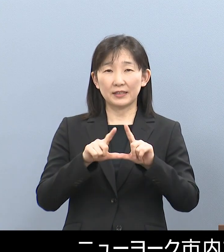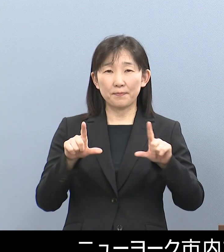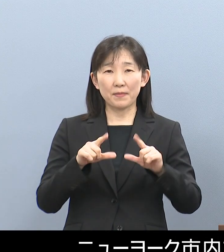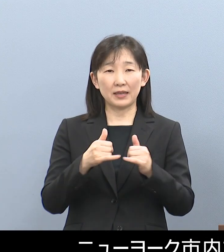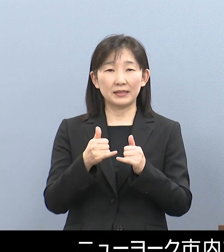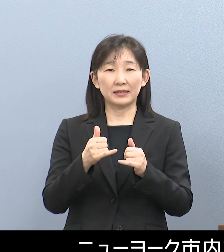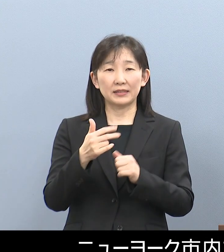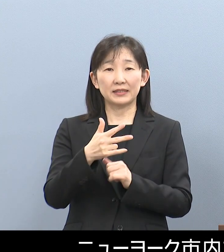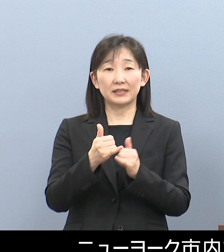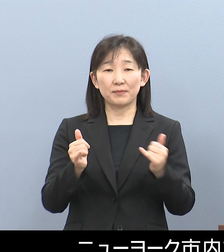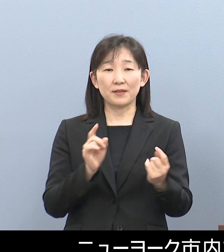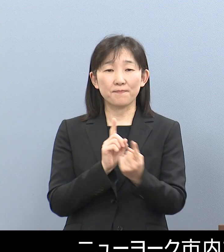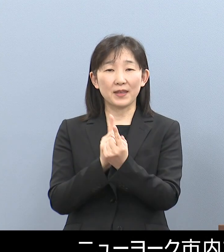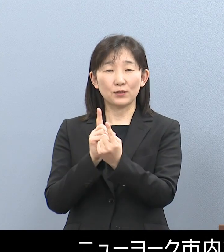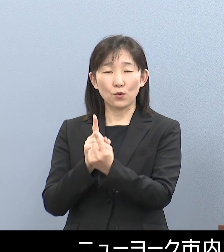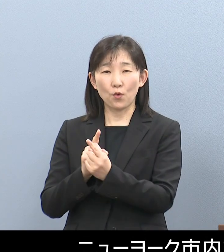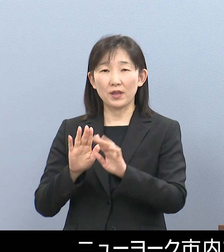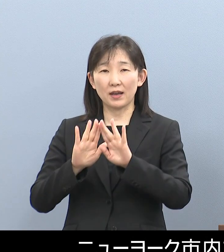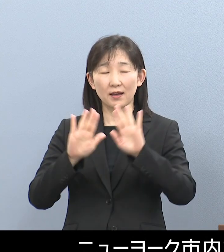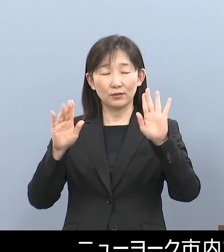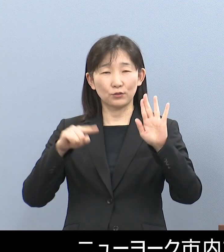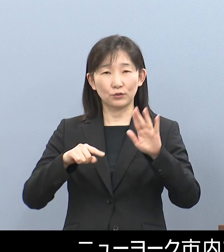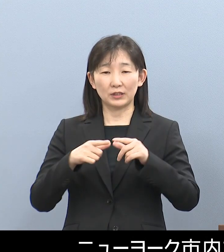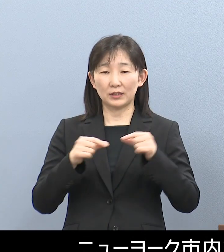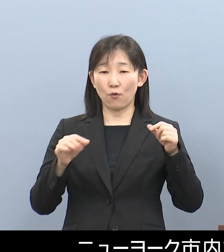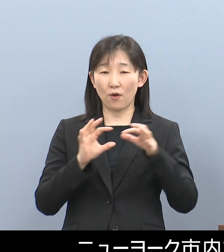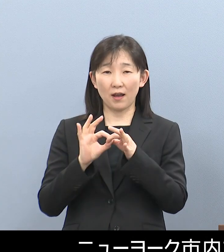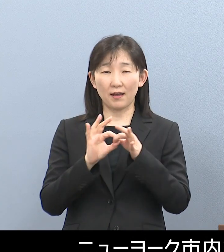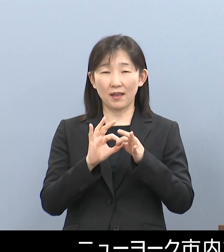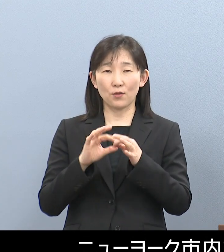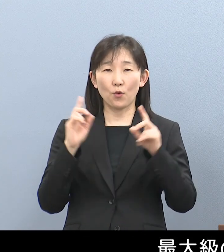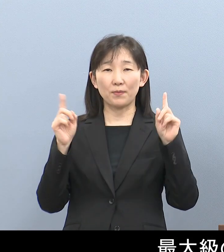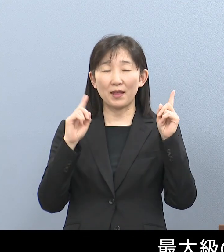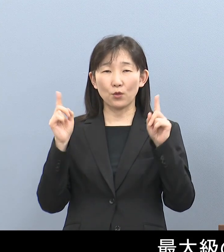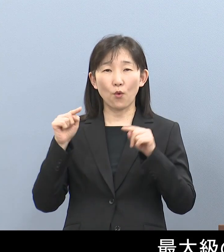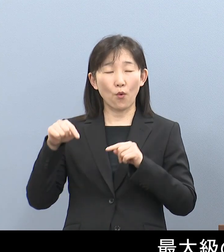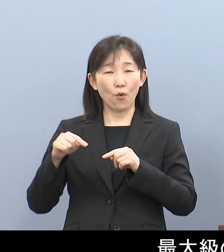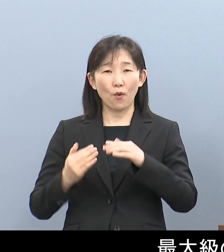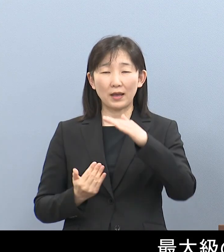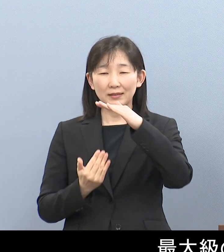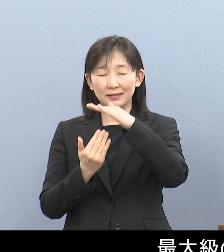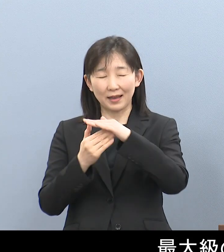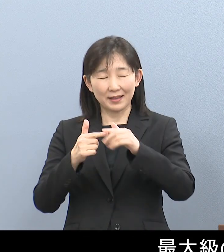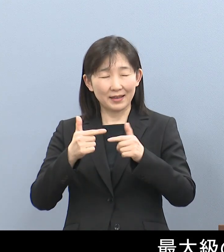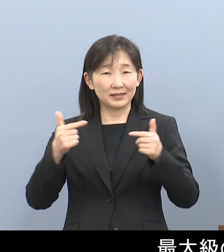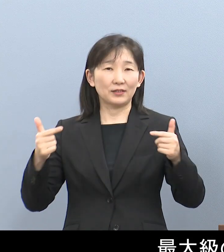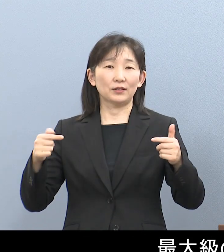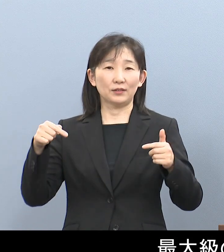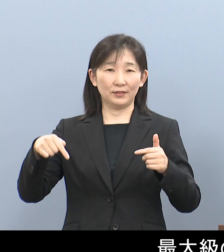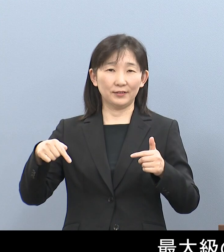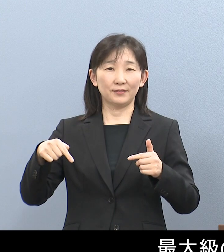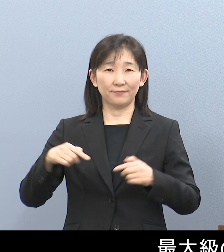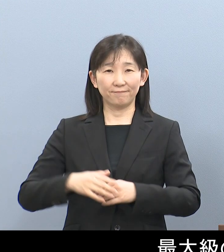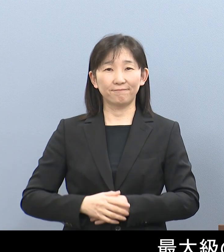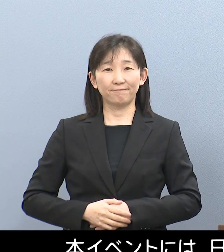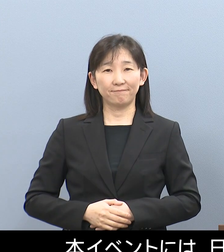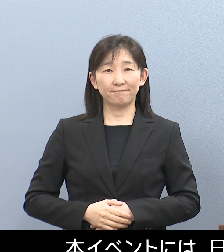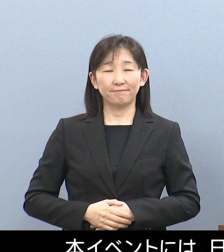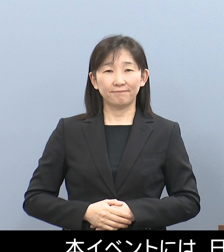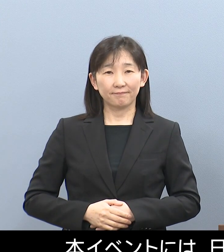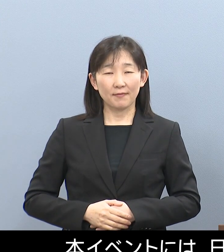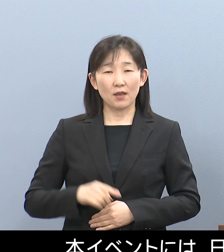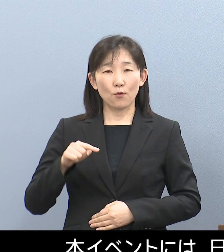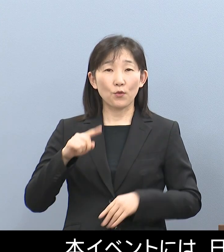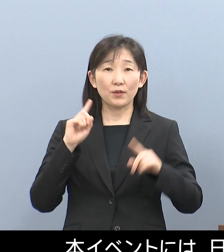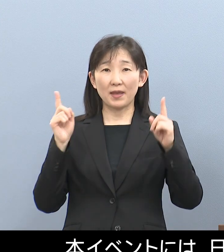向けに実施される日本関連のイベントといたしましては最大級のものでございます。本